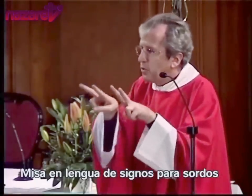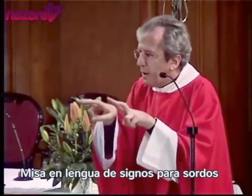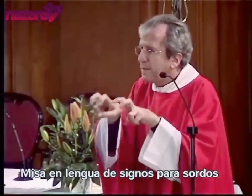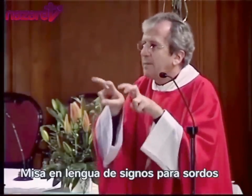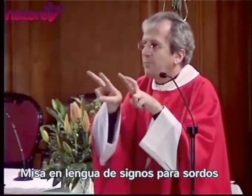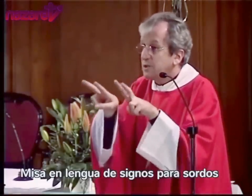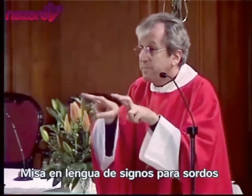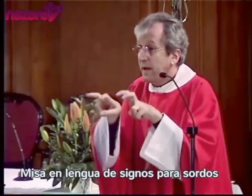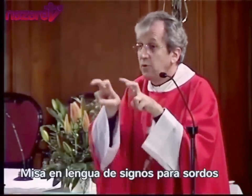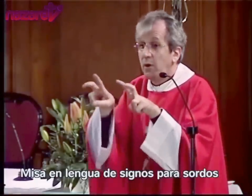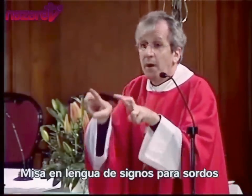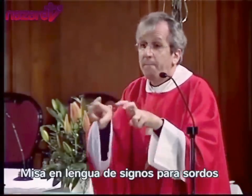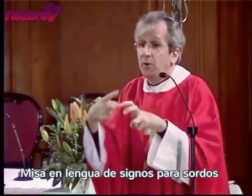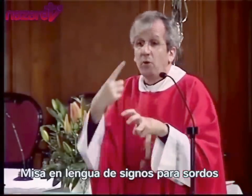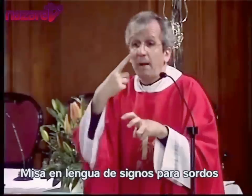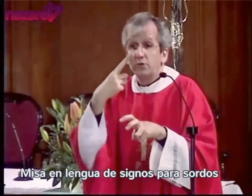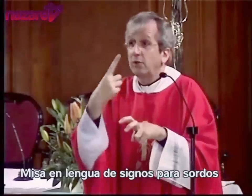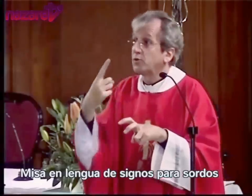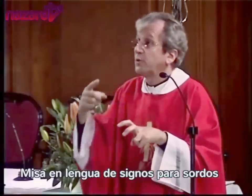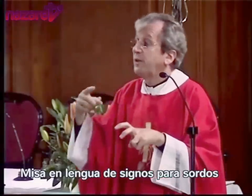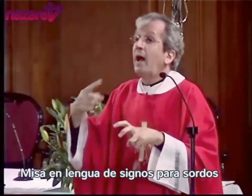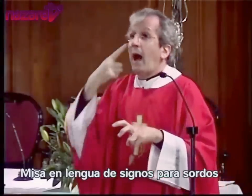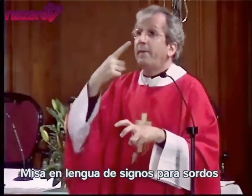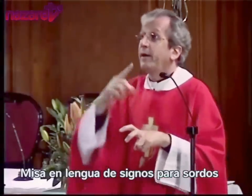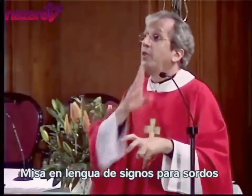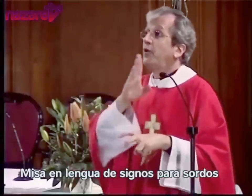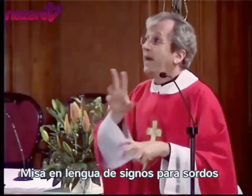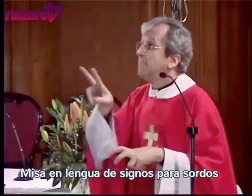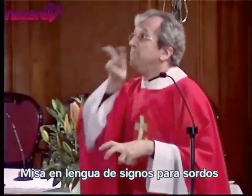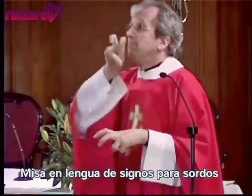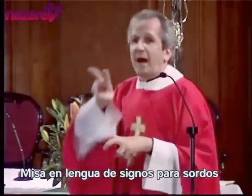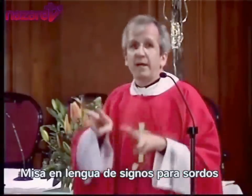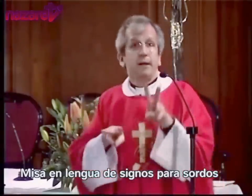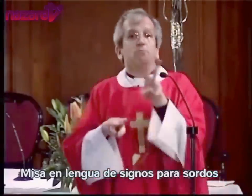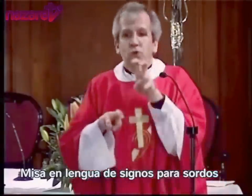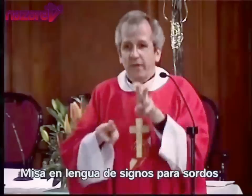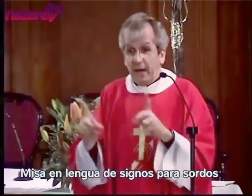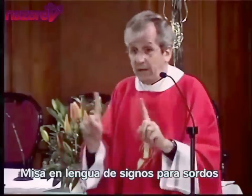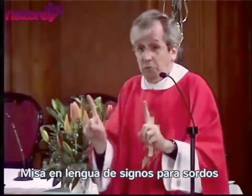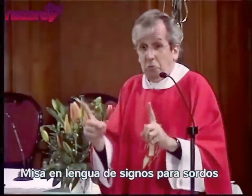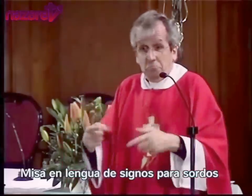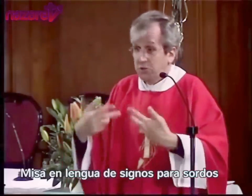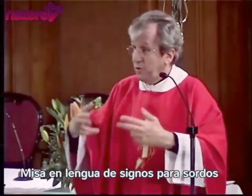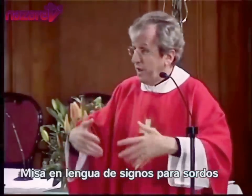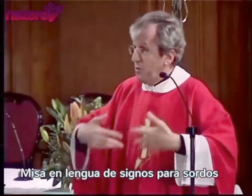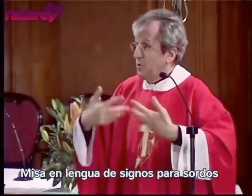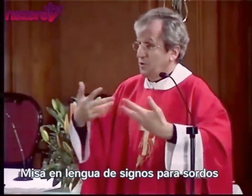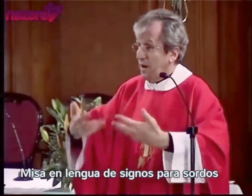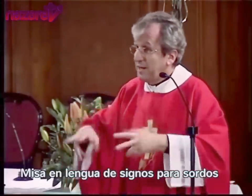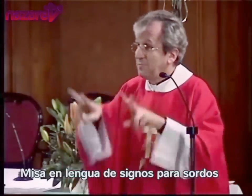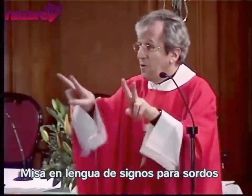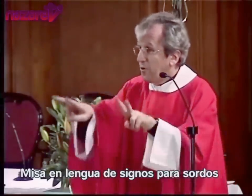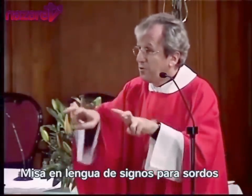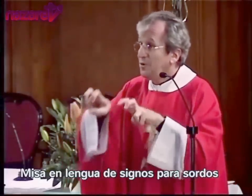presente, continuamente vamos respirando, pero no vamos dándonos cuenta de decir, a ver, ¿dónde hay aire? ¿Dónde hay aire? No, sino que